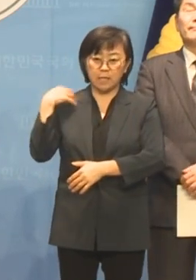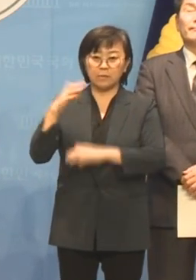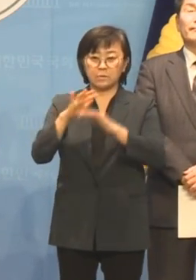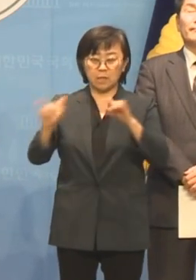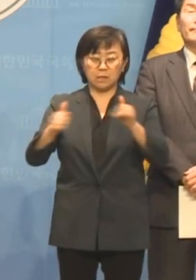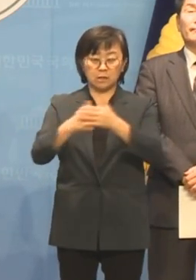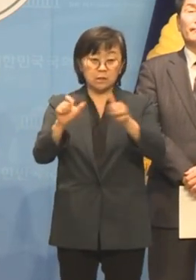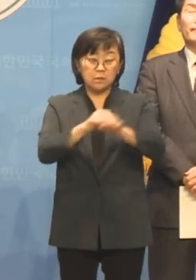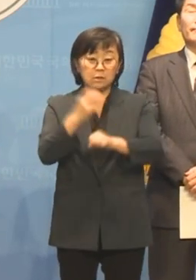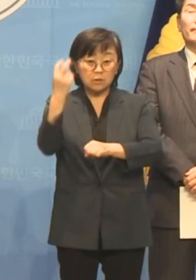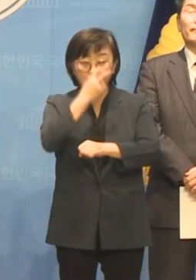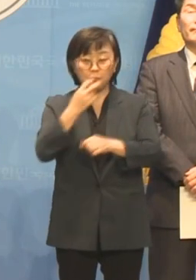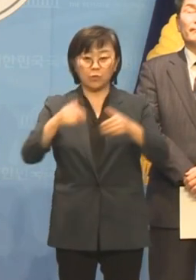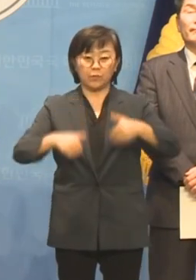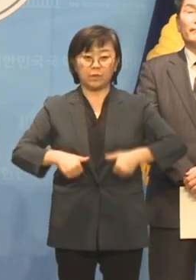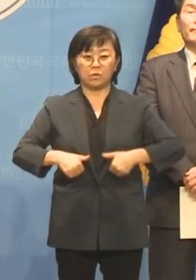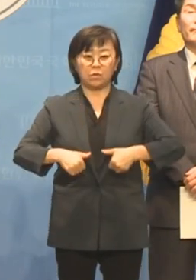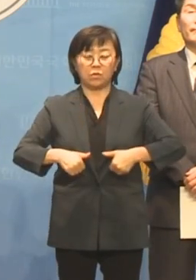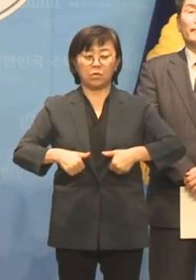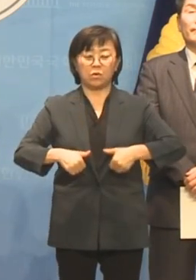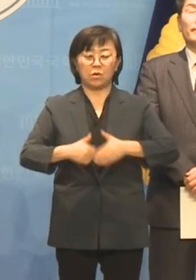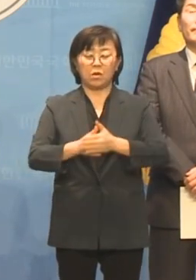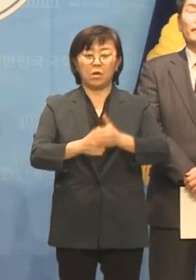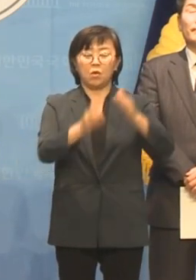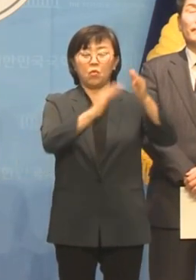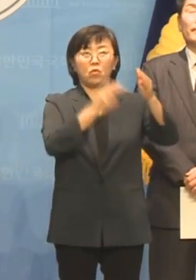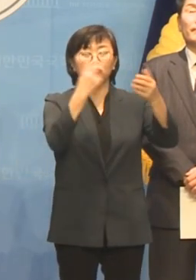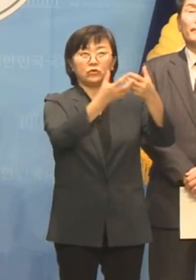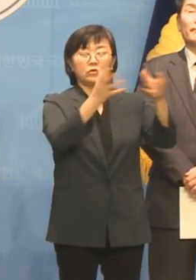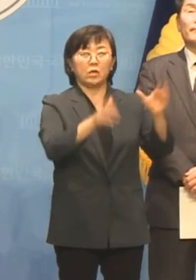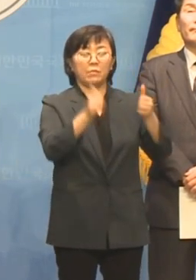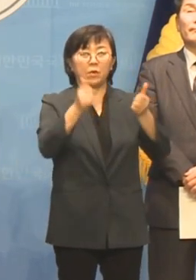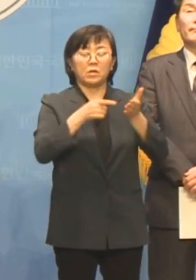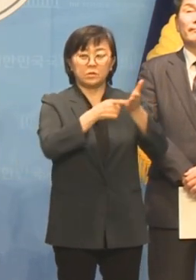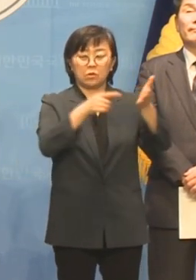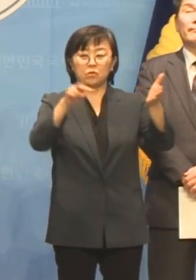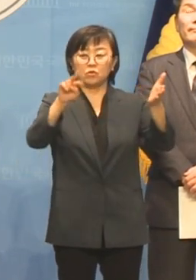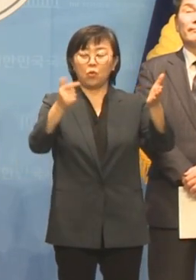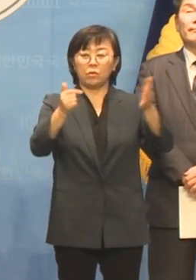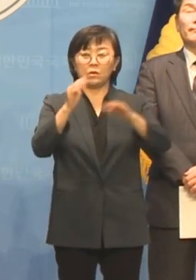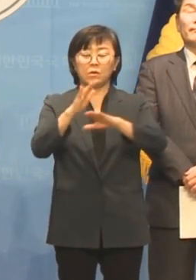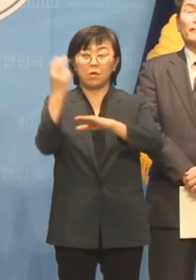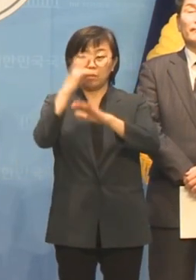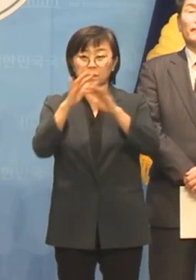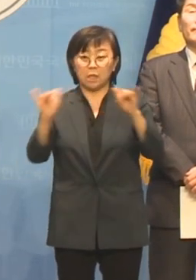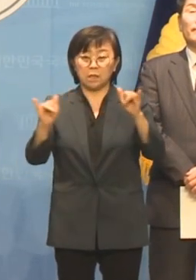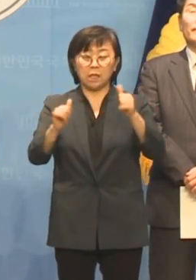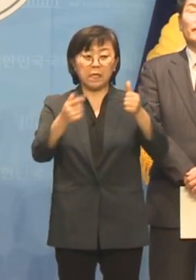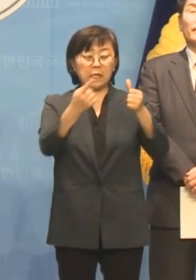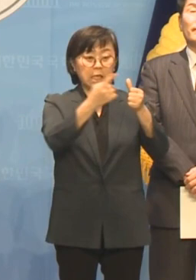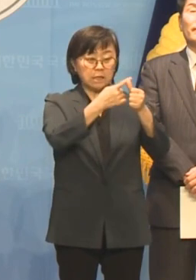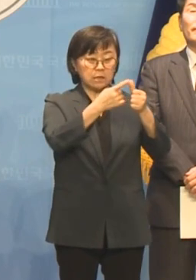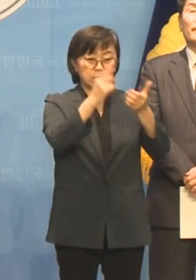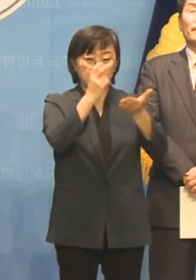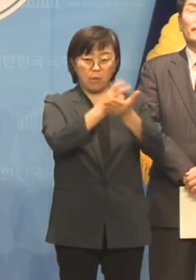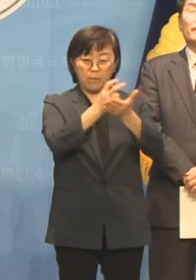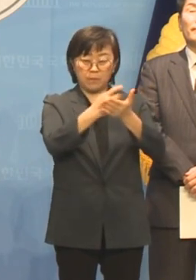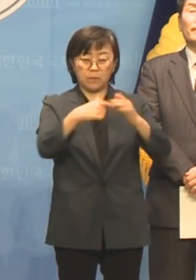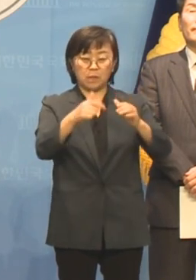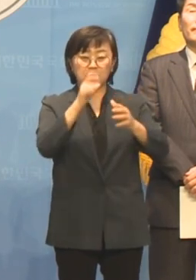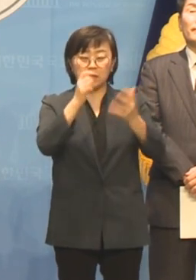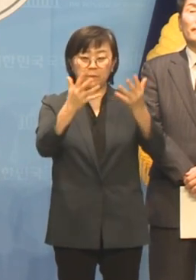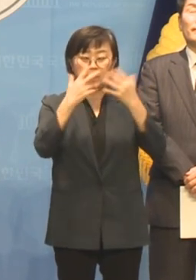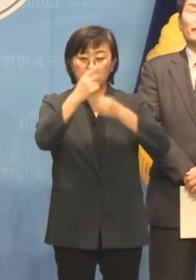필요합니다. 고발 사주 범죄로 공수처에 의해 기소된 손준성 검사에 대해 1심 법원은 징역형의